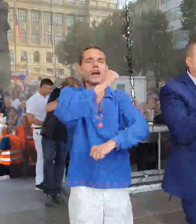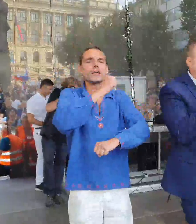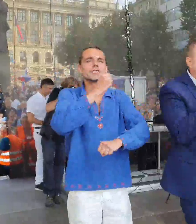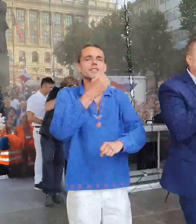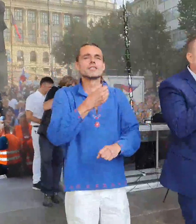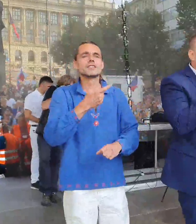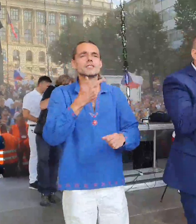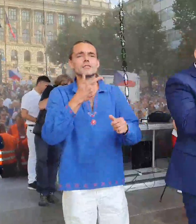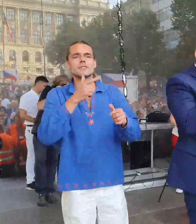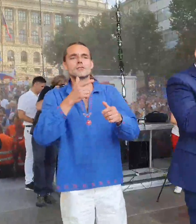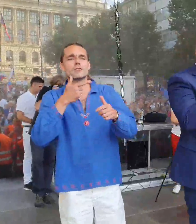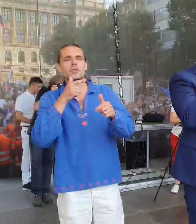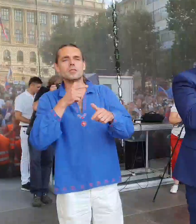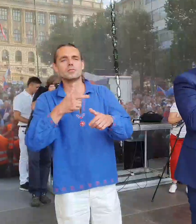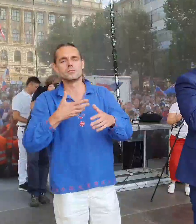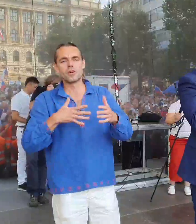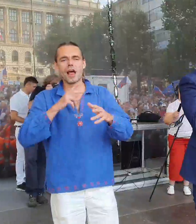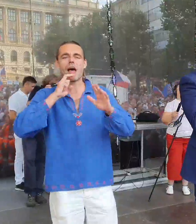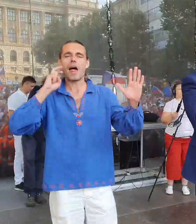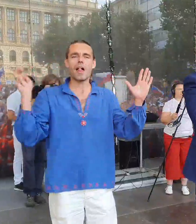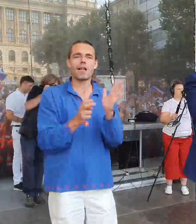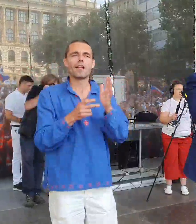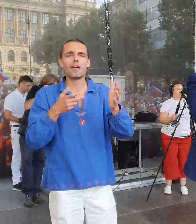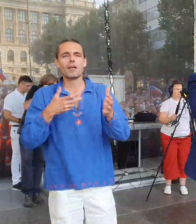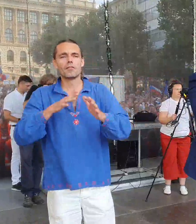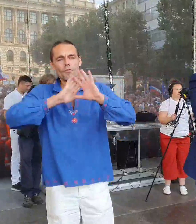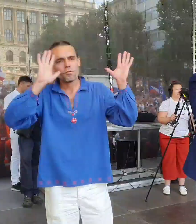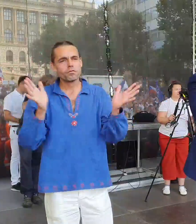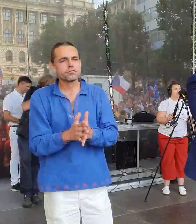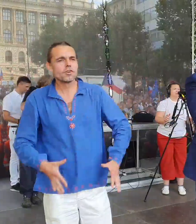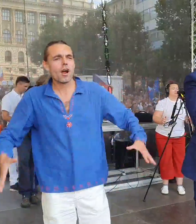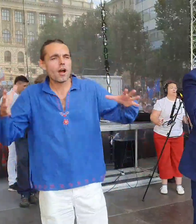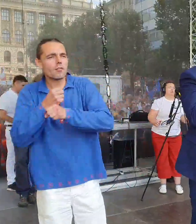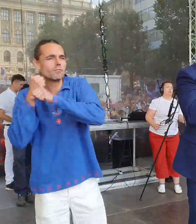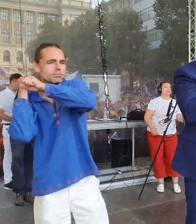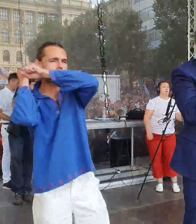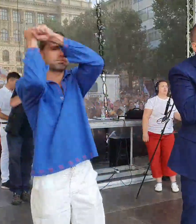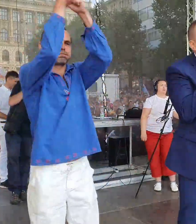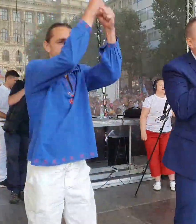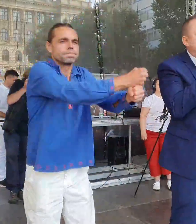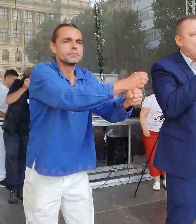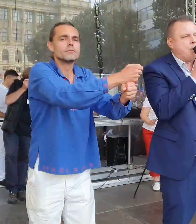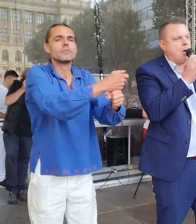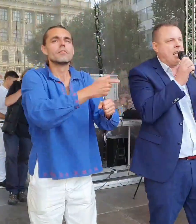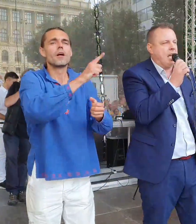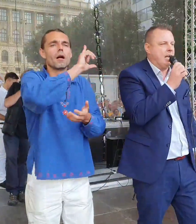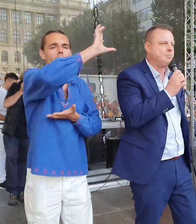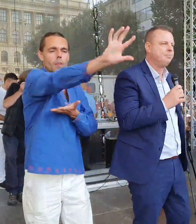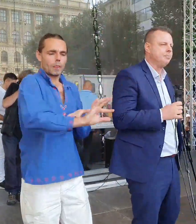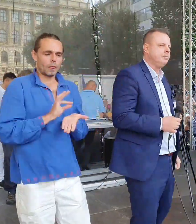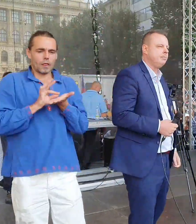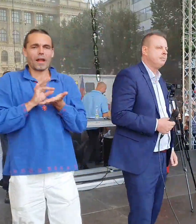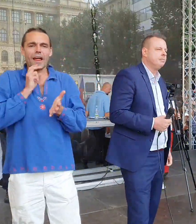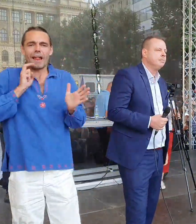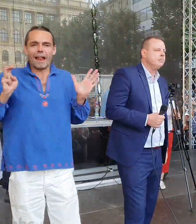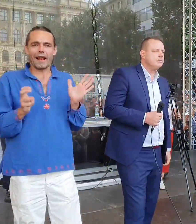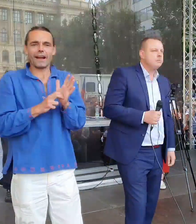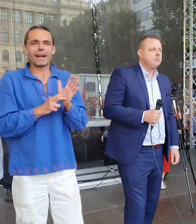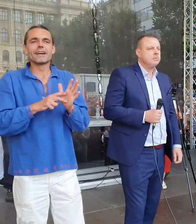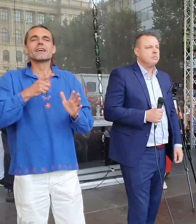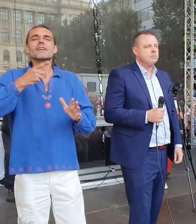Lipskou burzu a tím zásadním způsobem ohrozil energetickou bezpečnost České republiky.